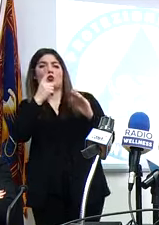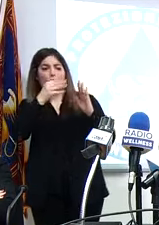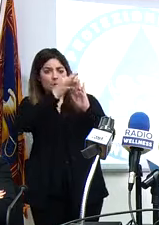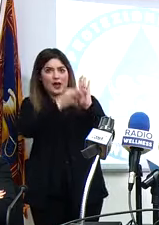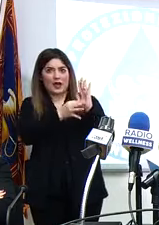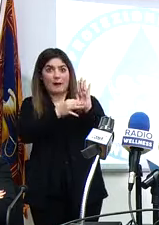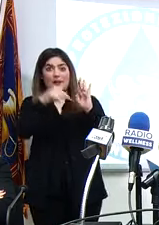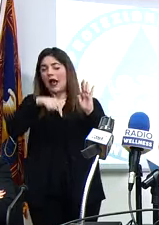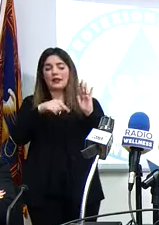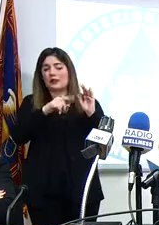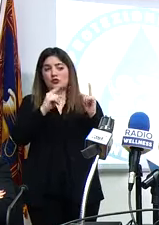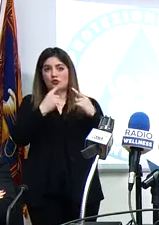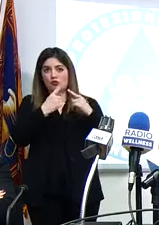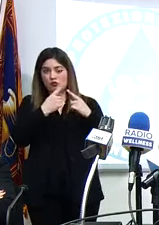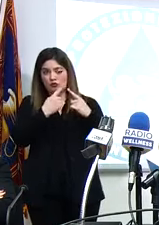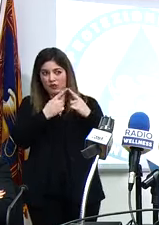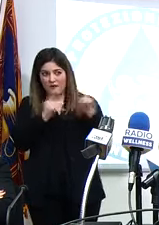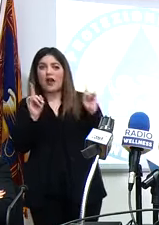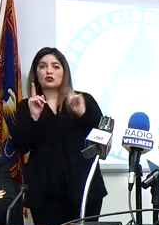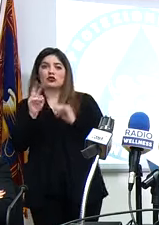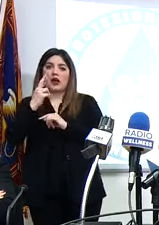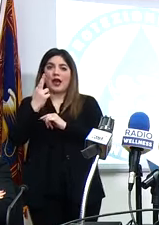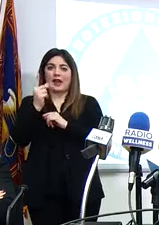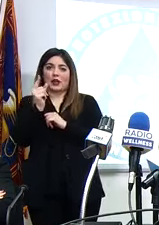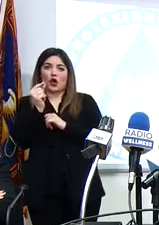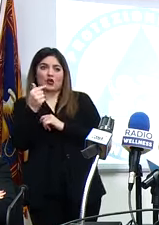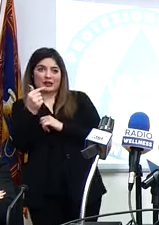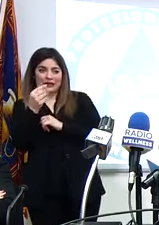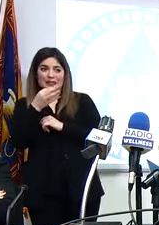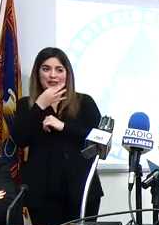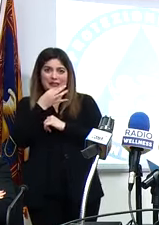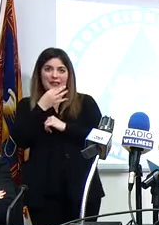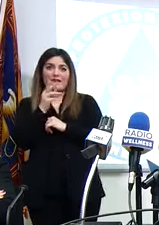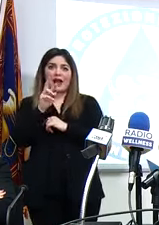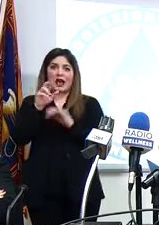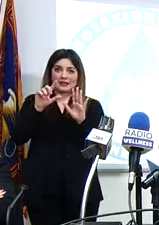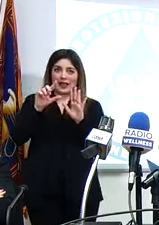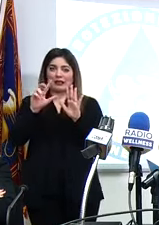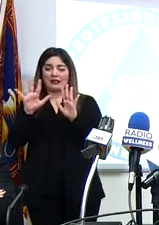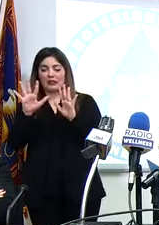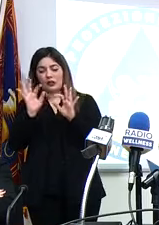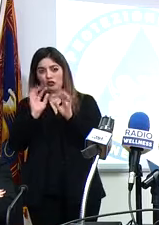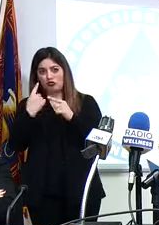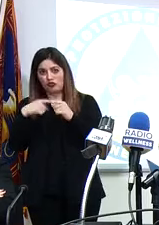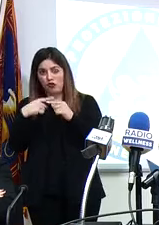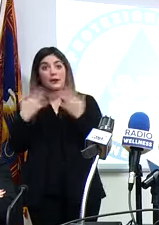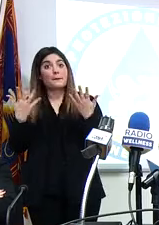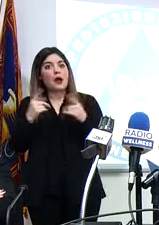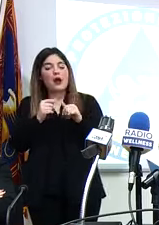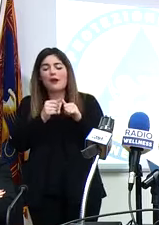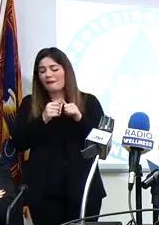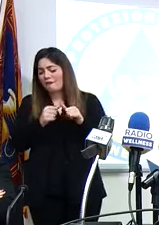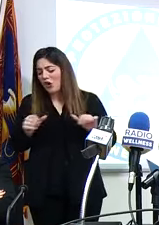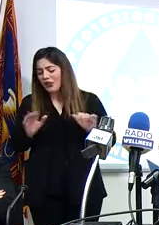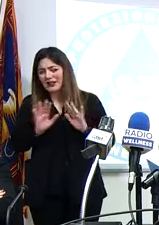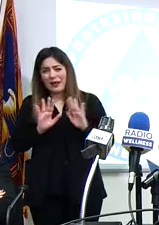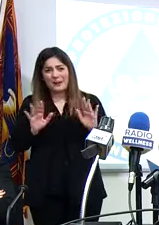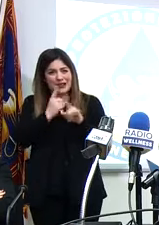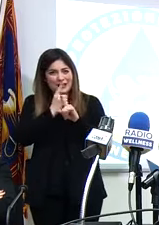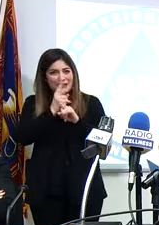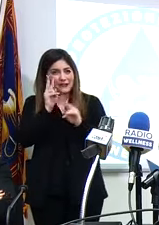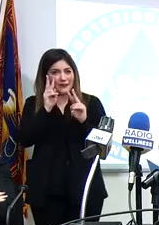ritardo di 7-10 giorni, quindi rispetto. Però ecco, la cosa fondamentale che va osservata, ecco, in